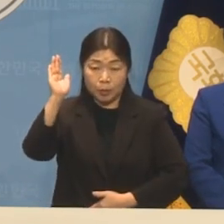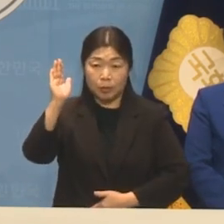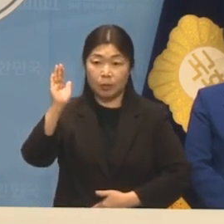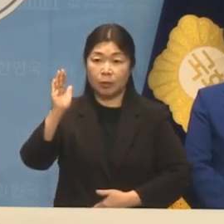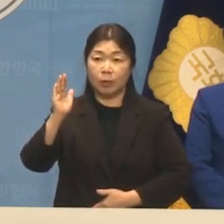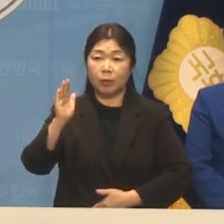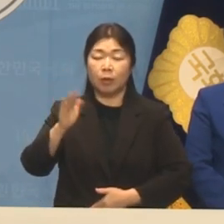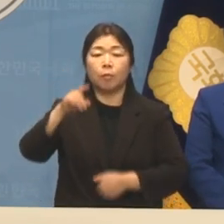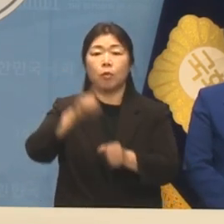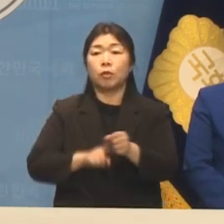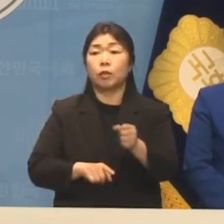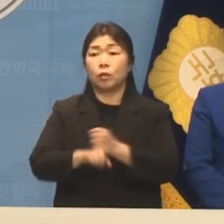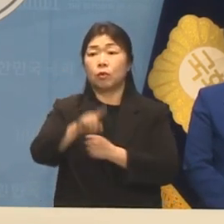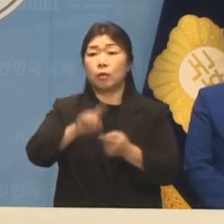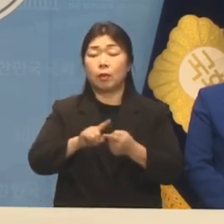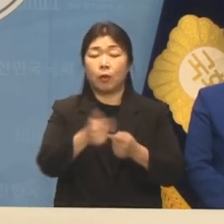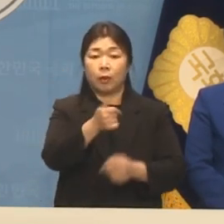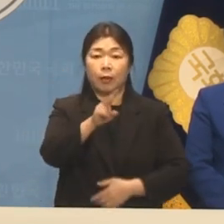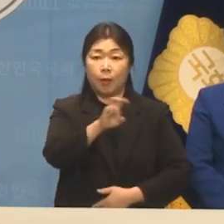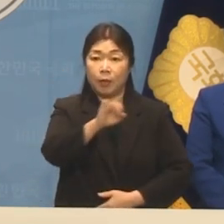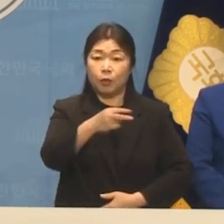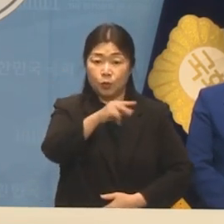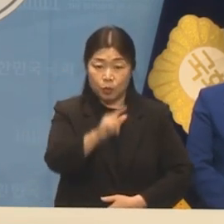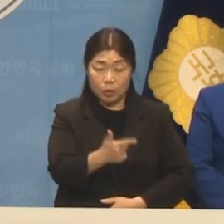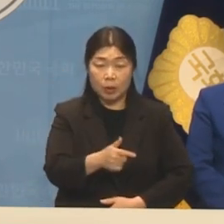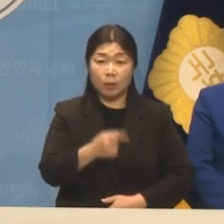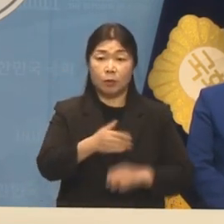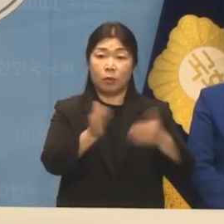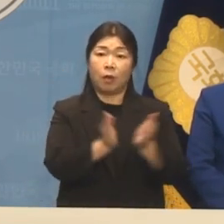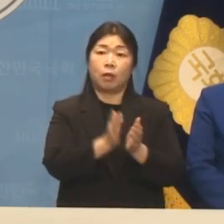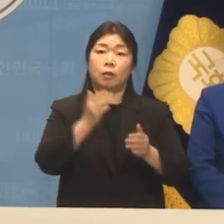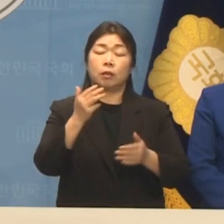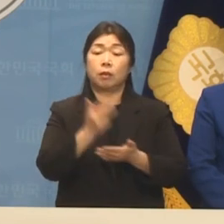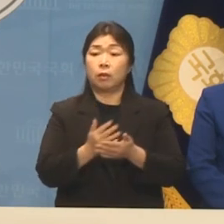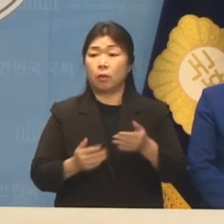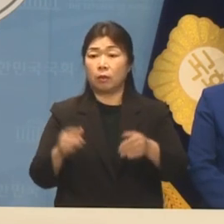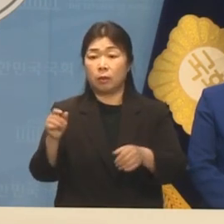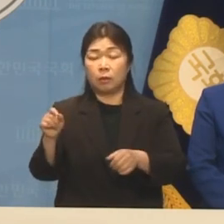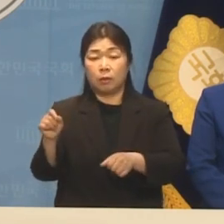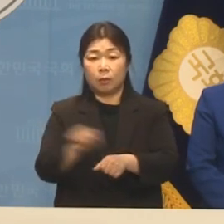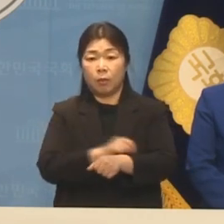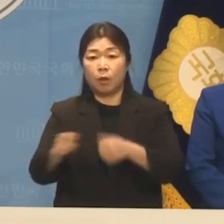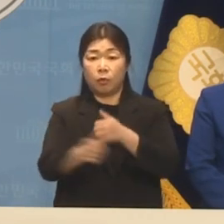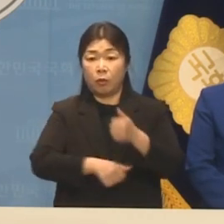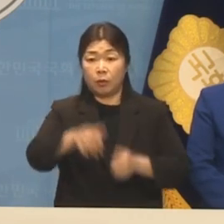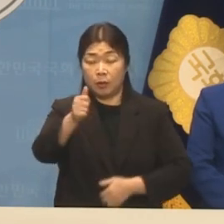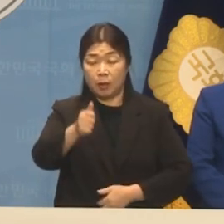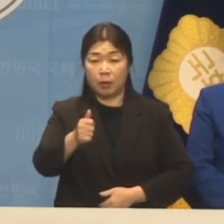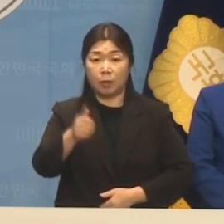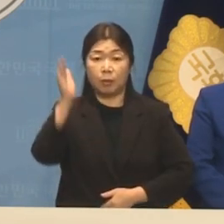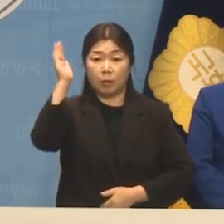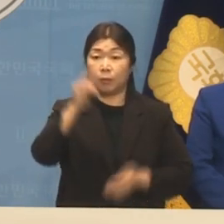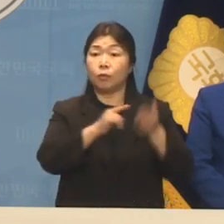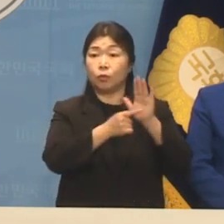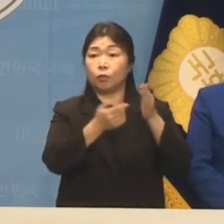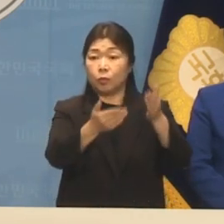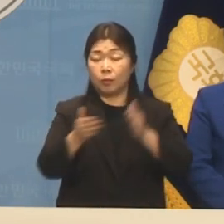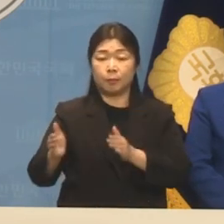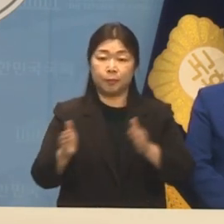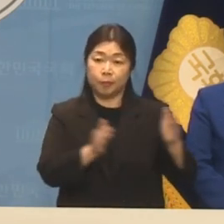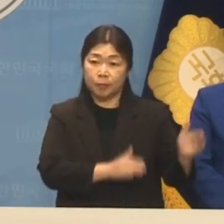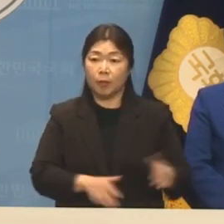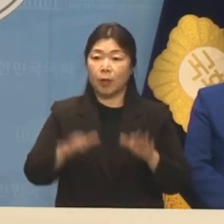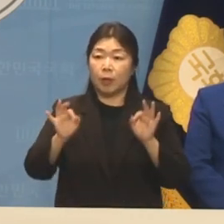기자회견의 취지 설명은 남인순 더불어민주당 이태원 참사 특위위원장께서 해주실 예정이고,